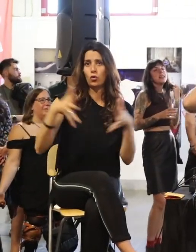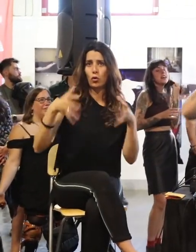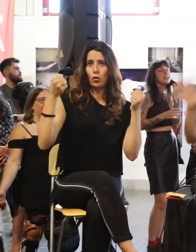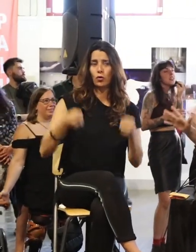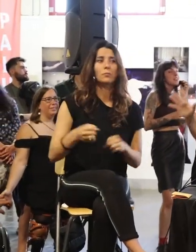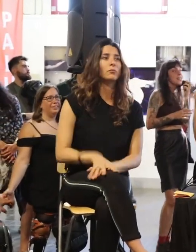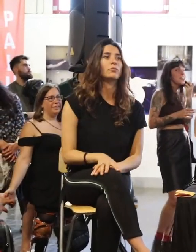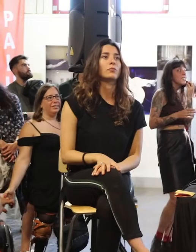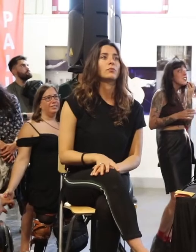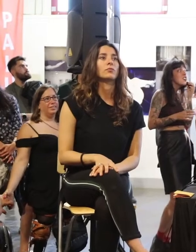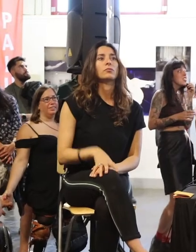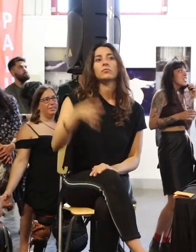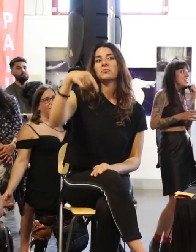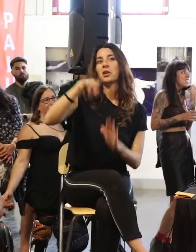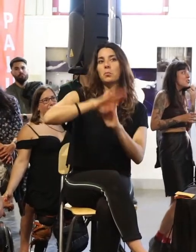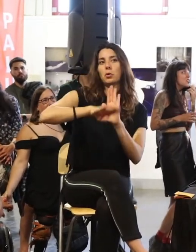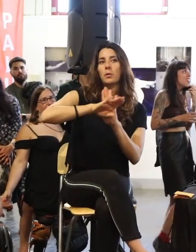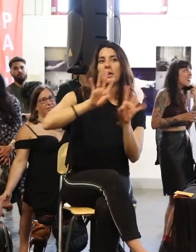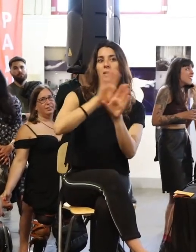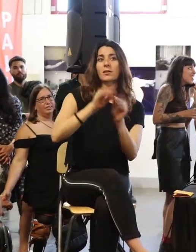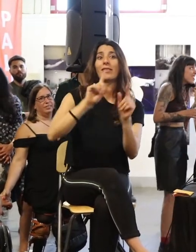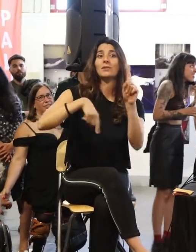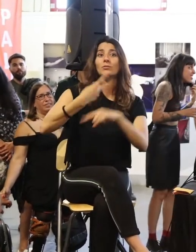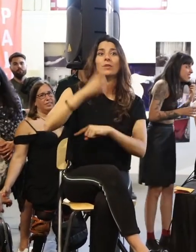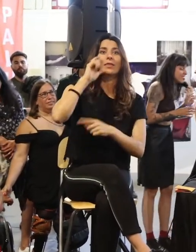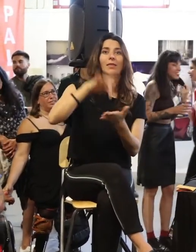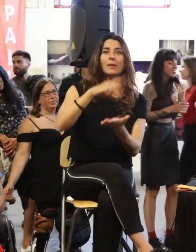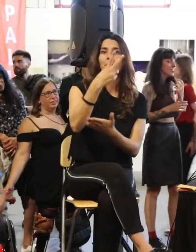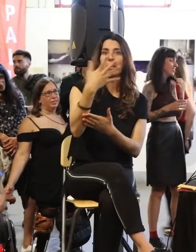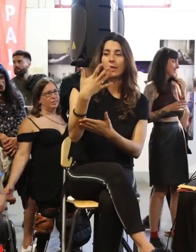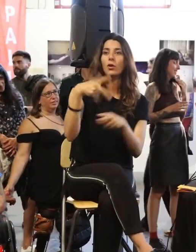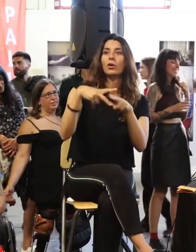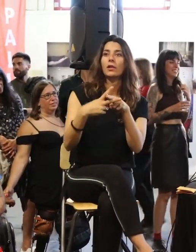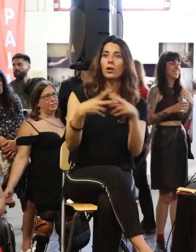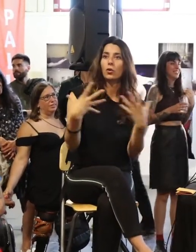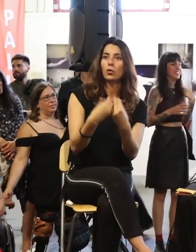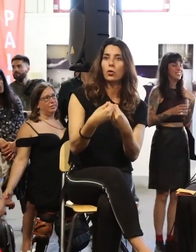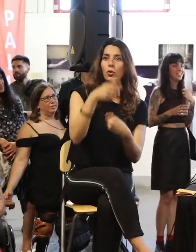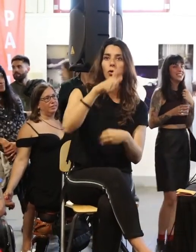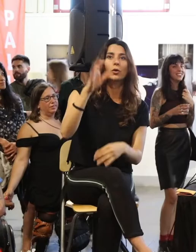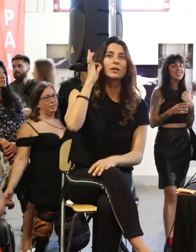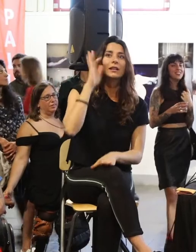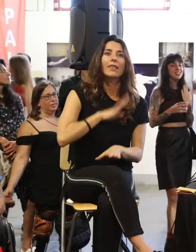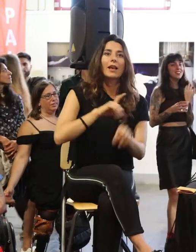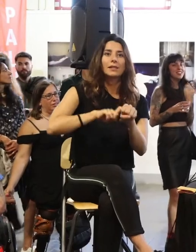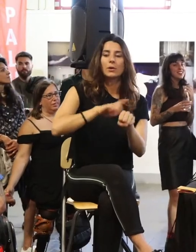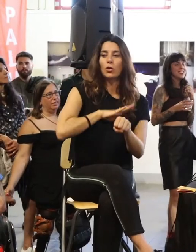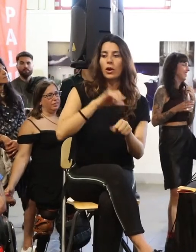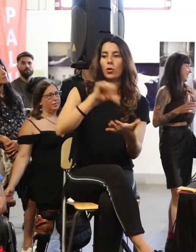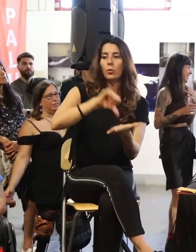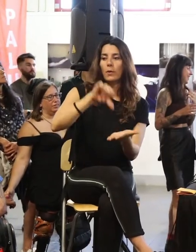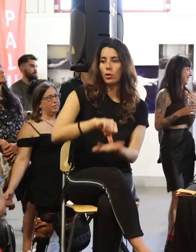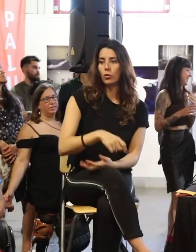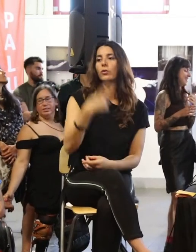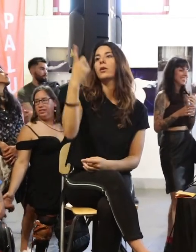Y este es un poco el programa. Ah, y luego el día 25, el taller con las de espectros del urbano, con toda la interacción con la